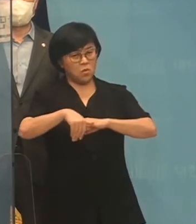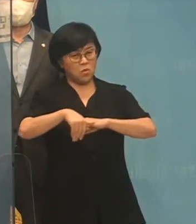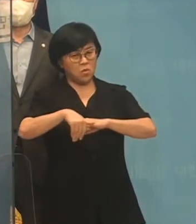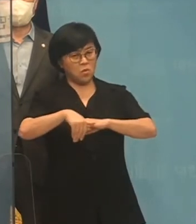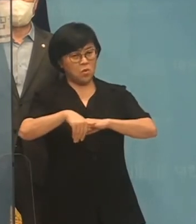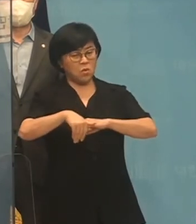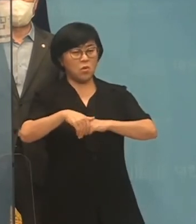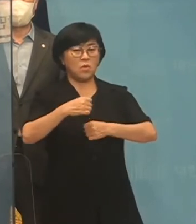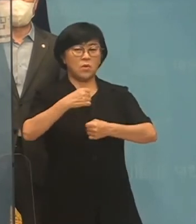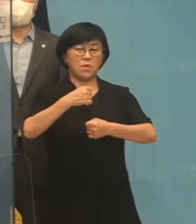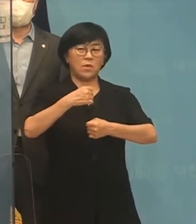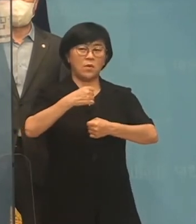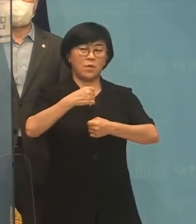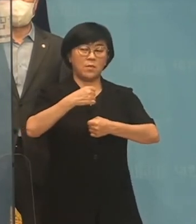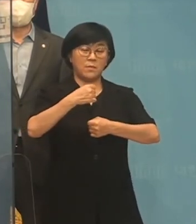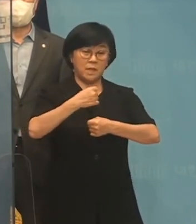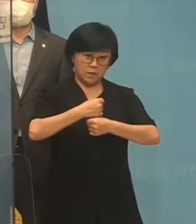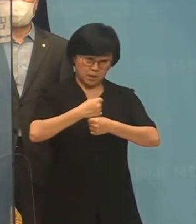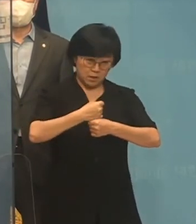기획된